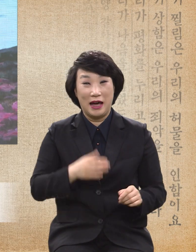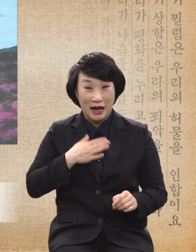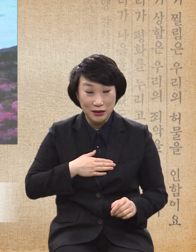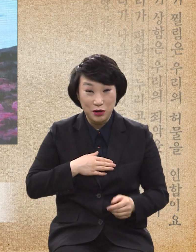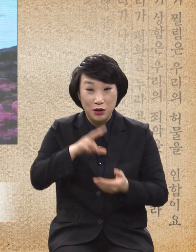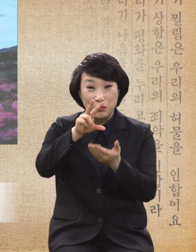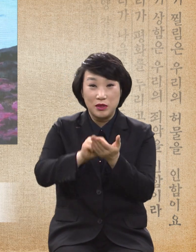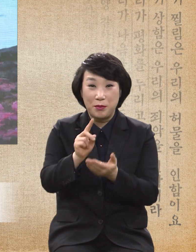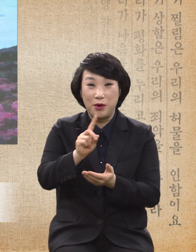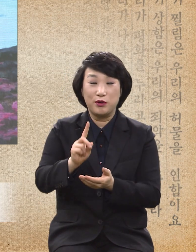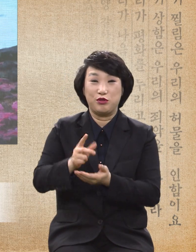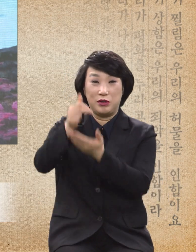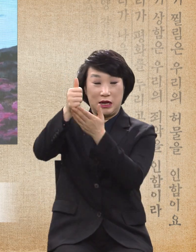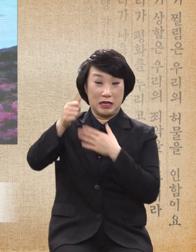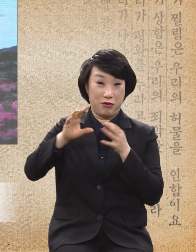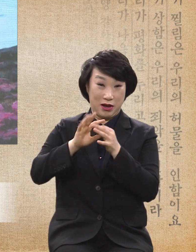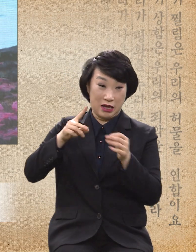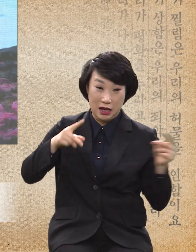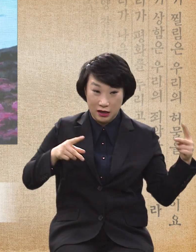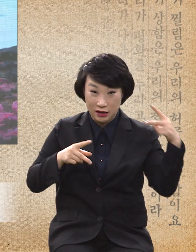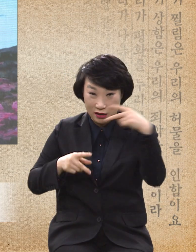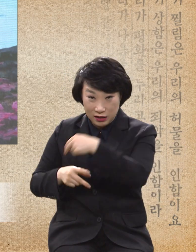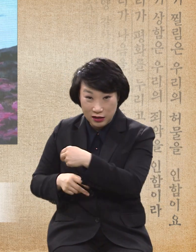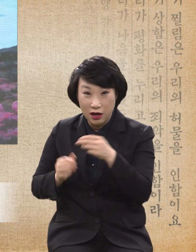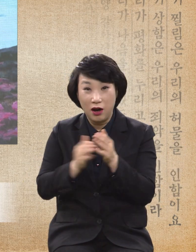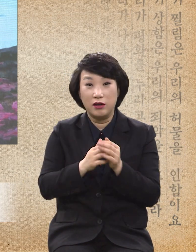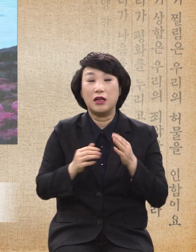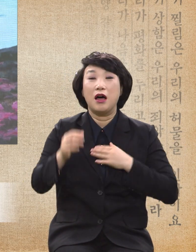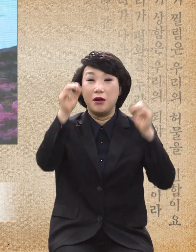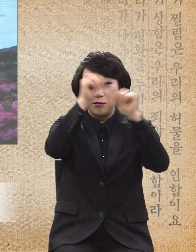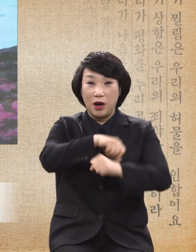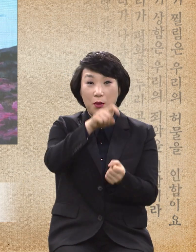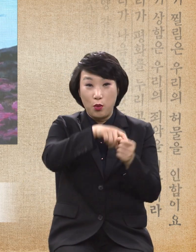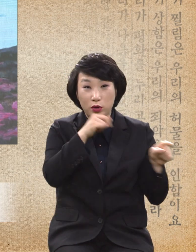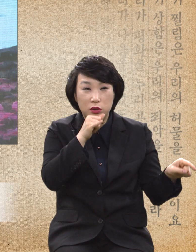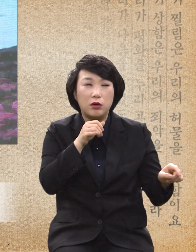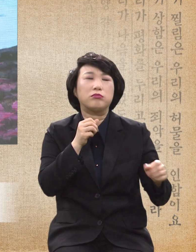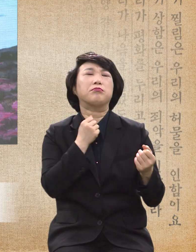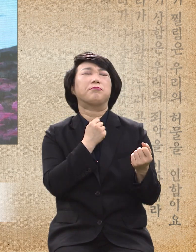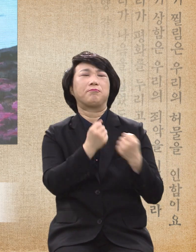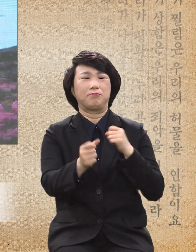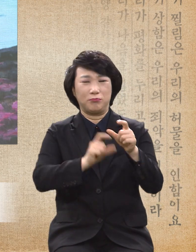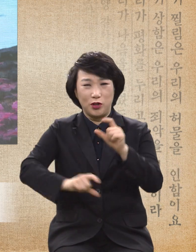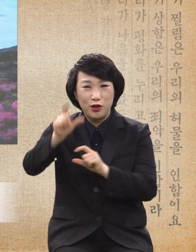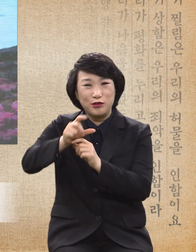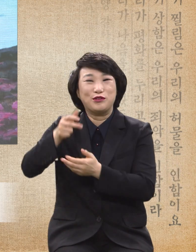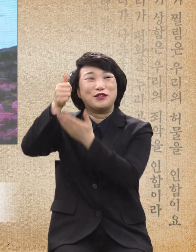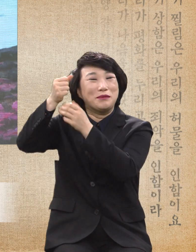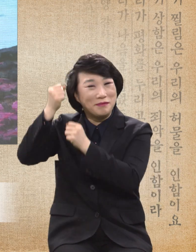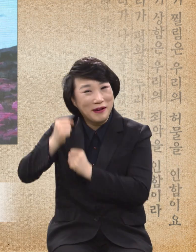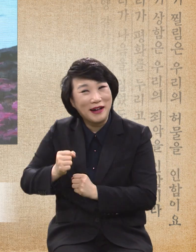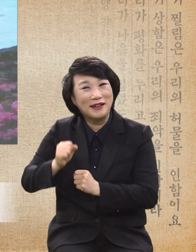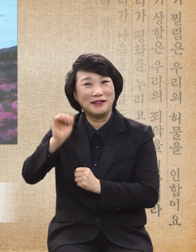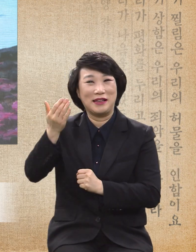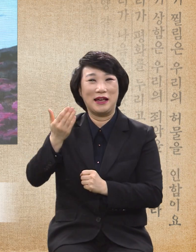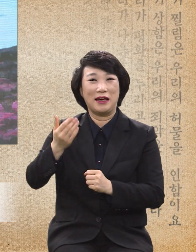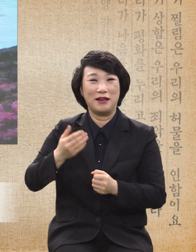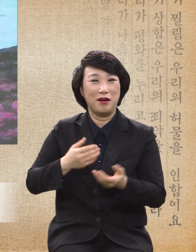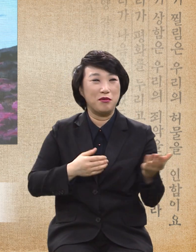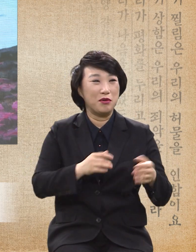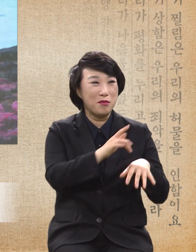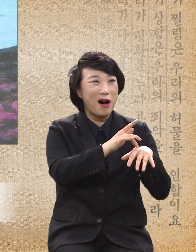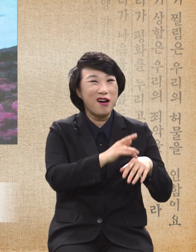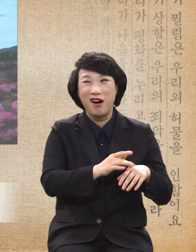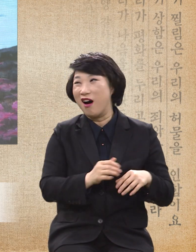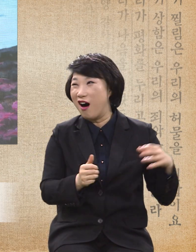문제는 주님과 관계를 끊어서 멸망시키는 것이 목적인데 그럴수록 주님을 붙드니 어떻게 해볼